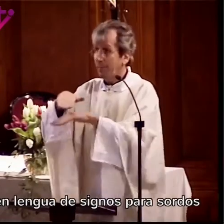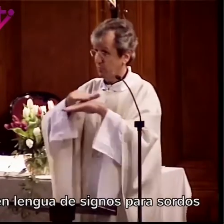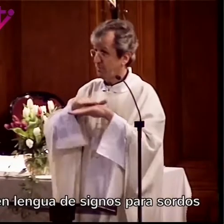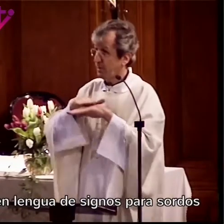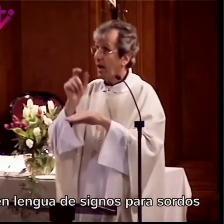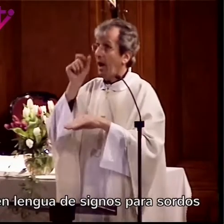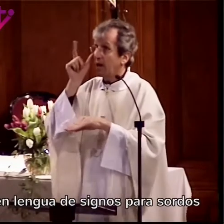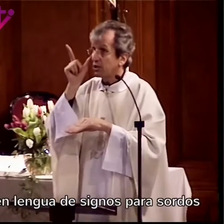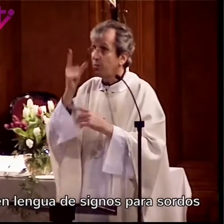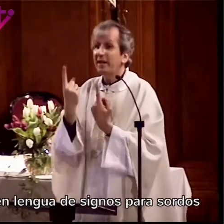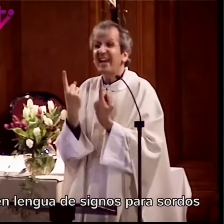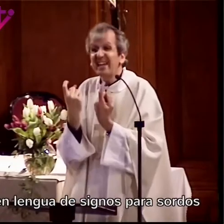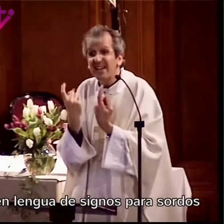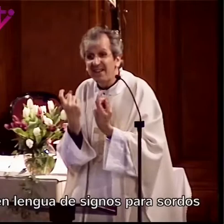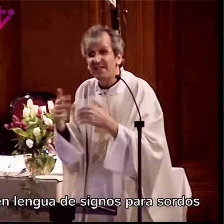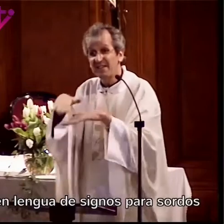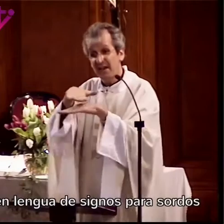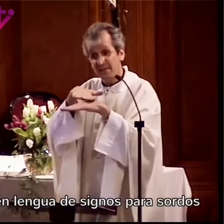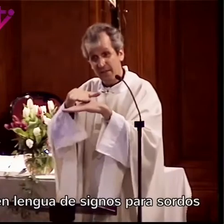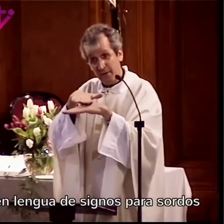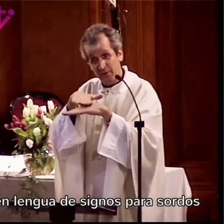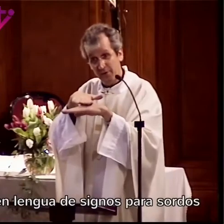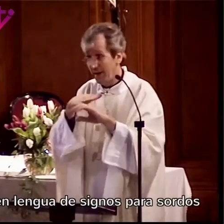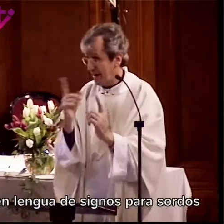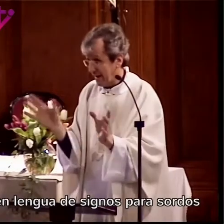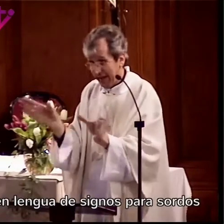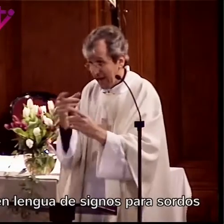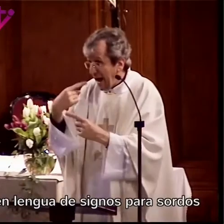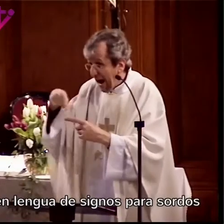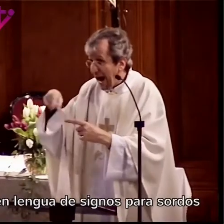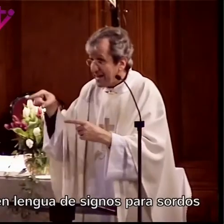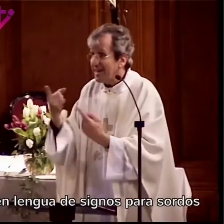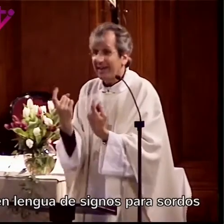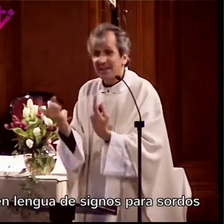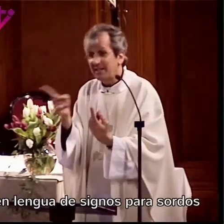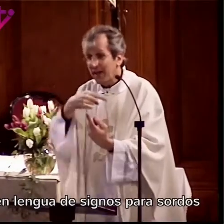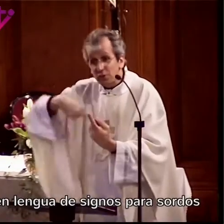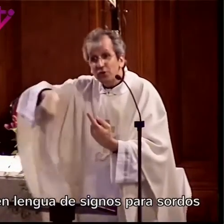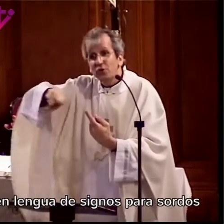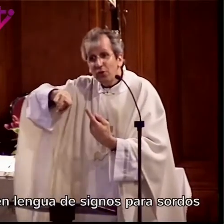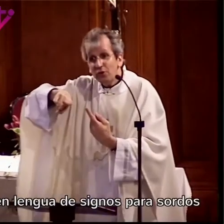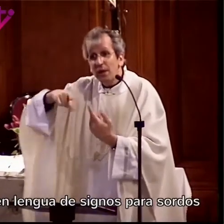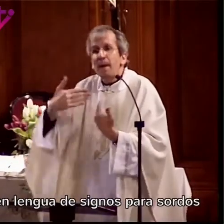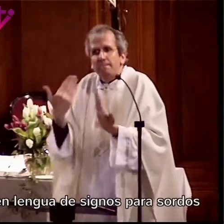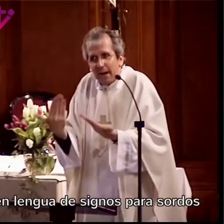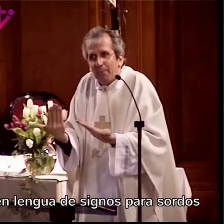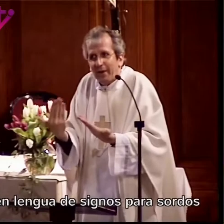nos invita a descubrir esa necesidad de perdón que hay y que necesitamos todos para poder